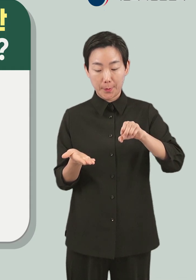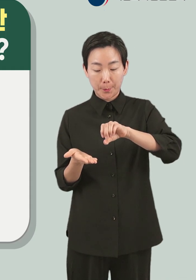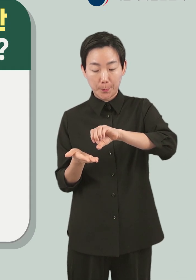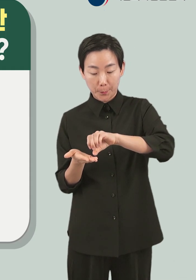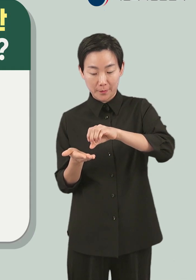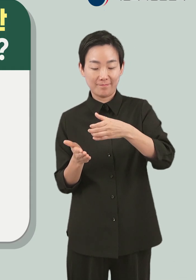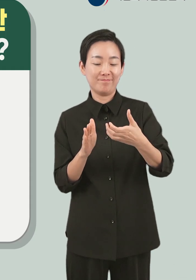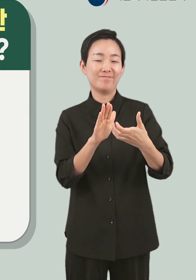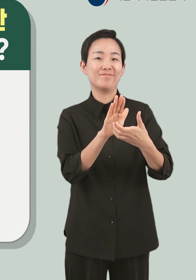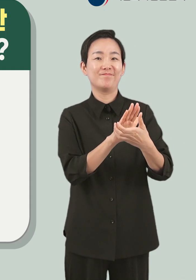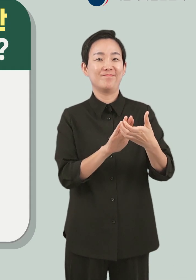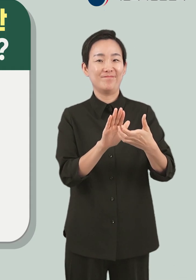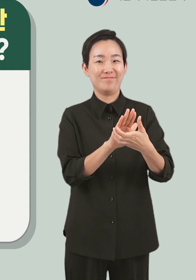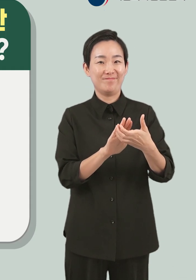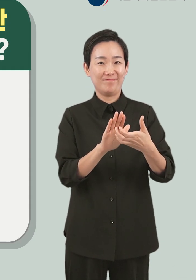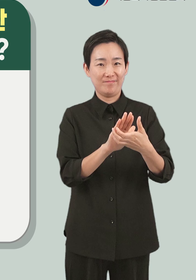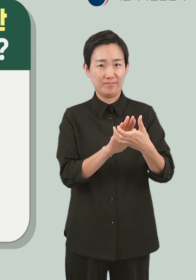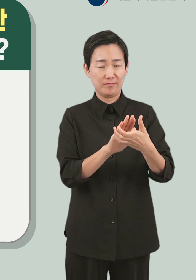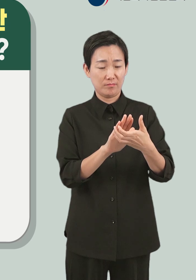조심스럽게 닦습니다.